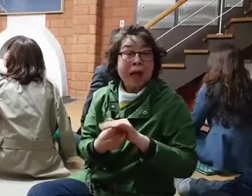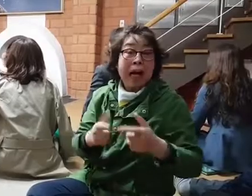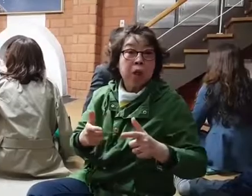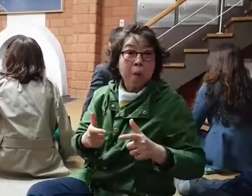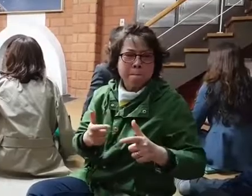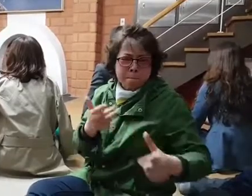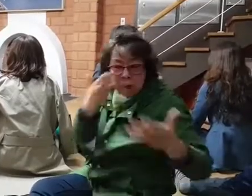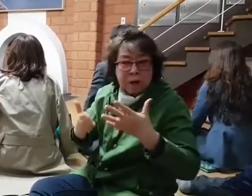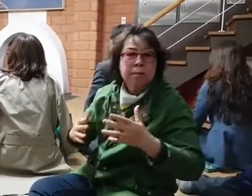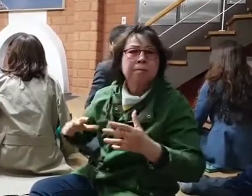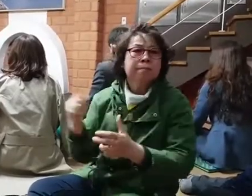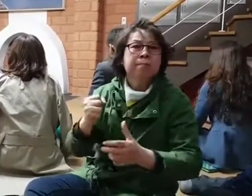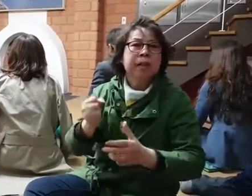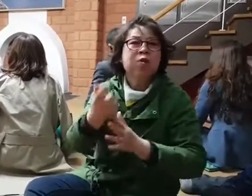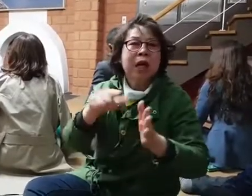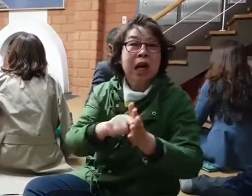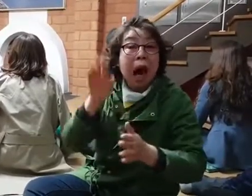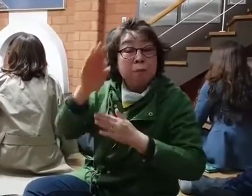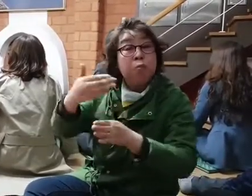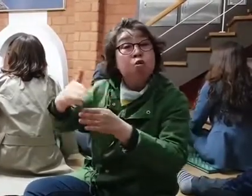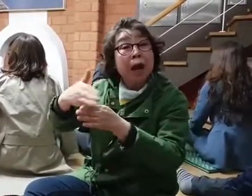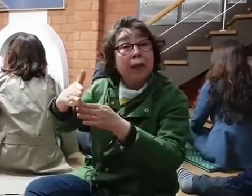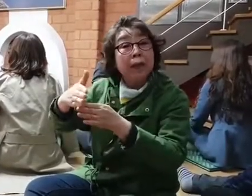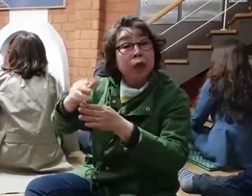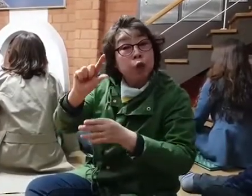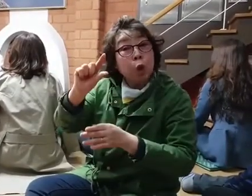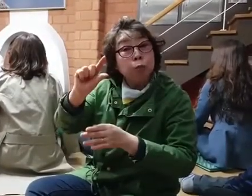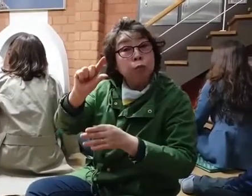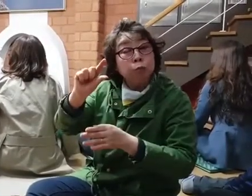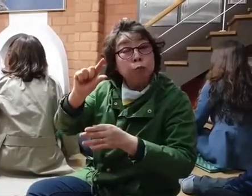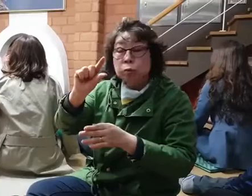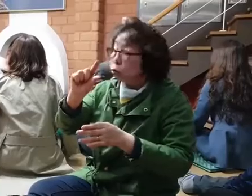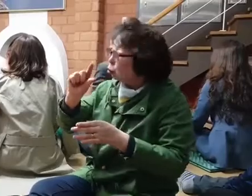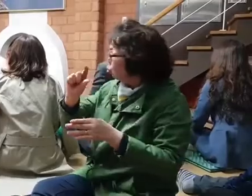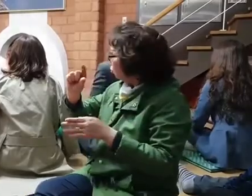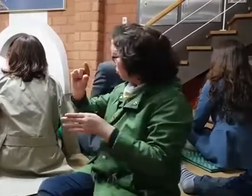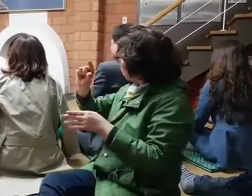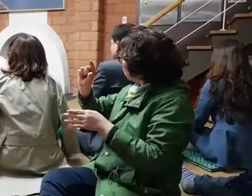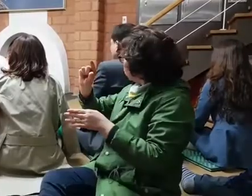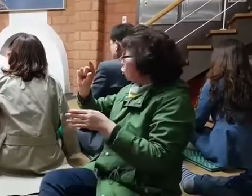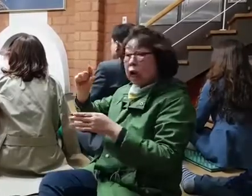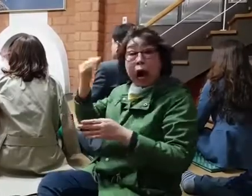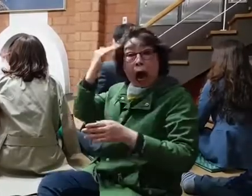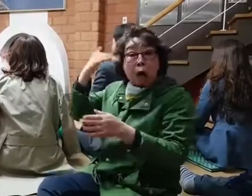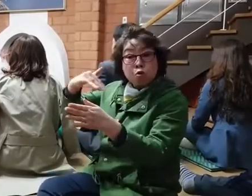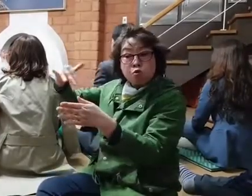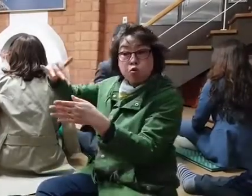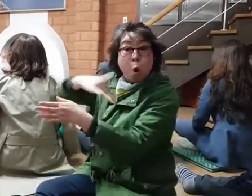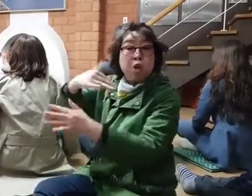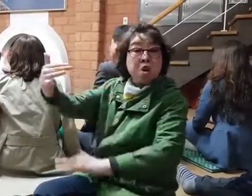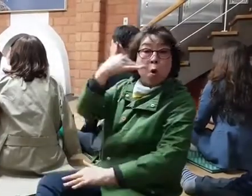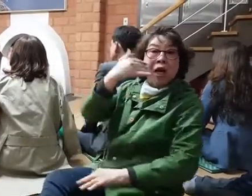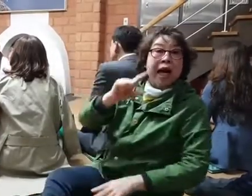해내려고. 앞으로 이북 체제는 이제는 이게 한국을 공격하는 체제가